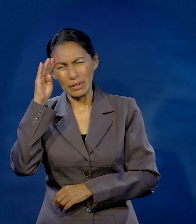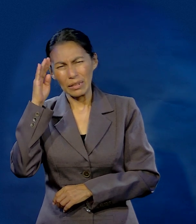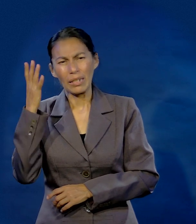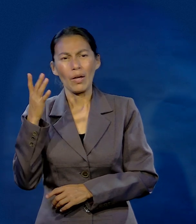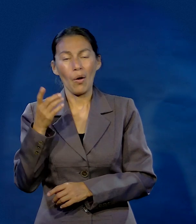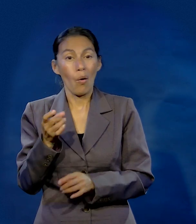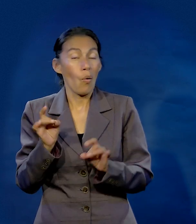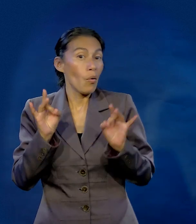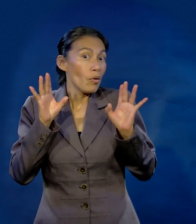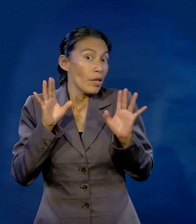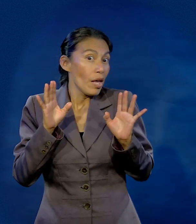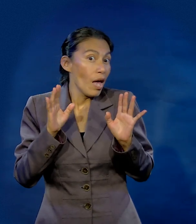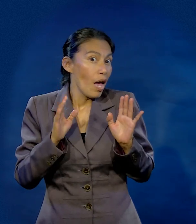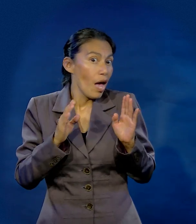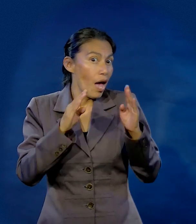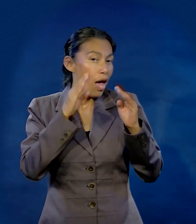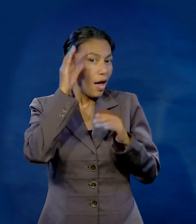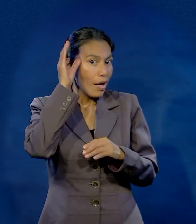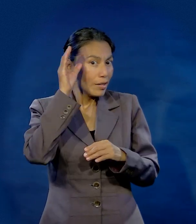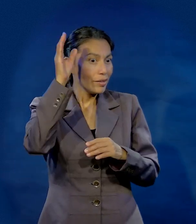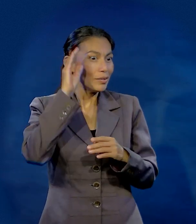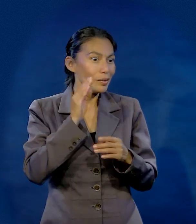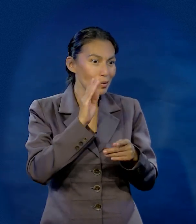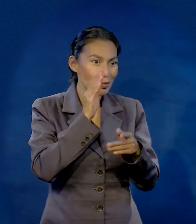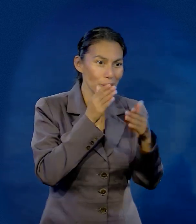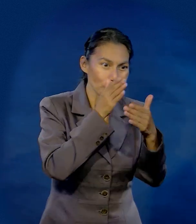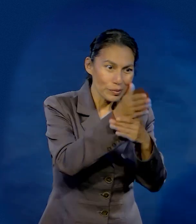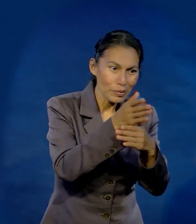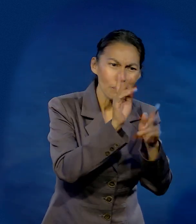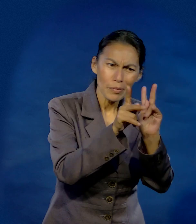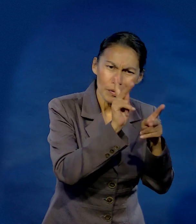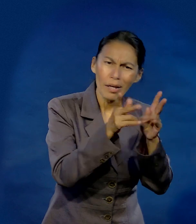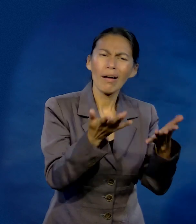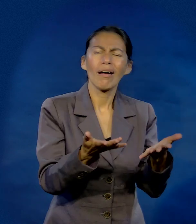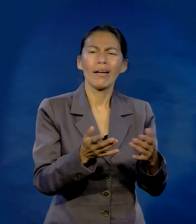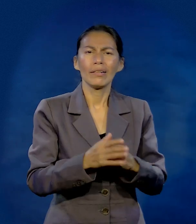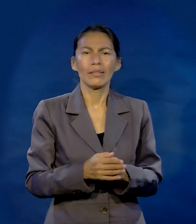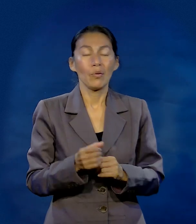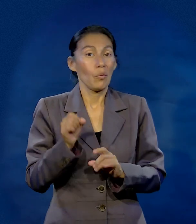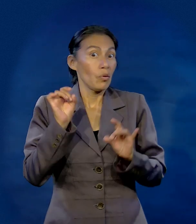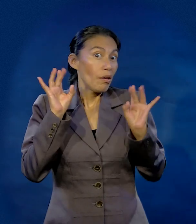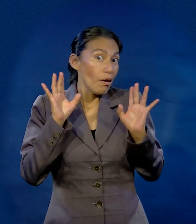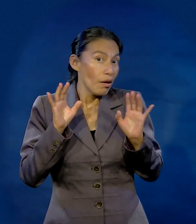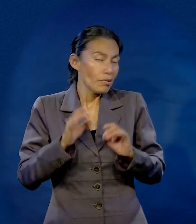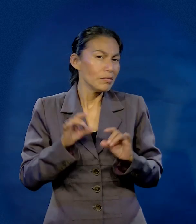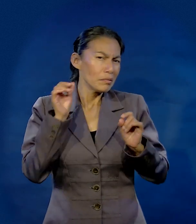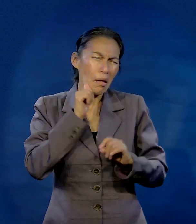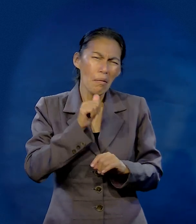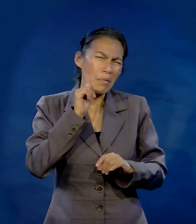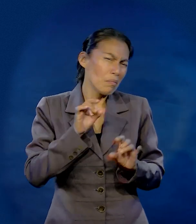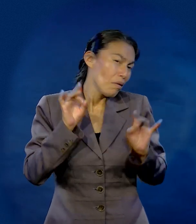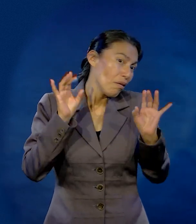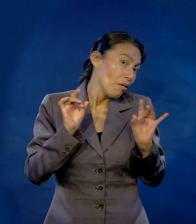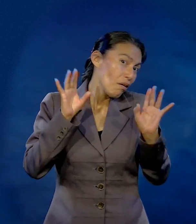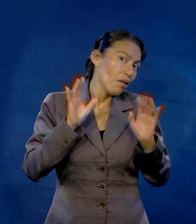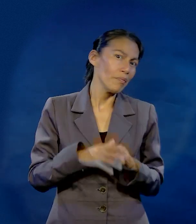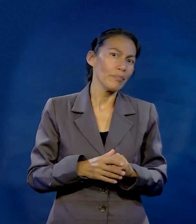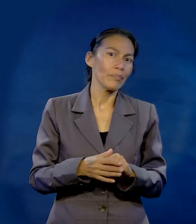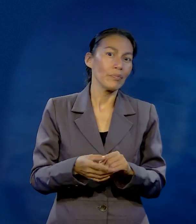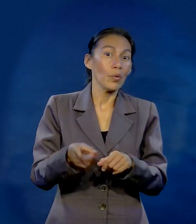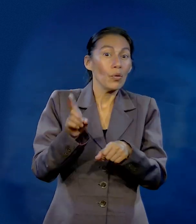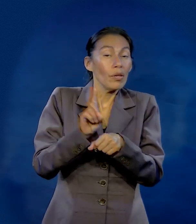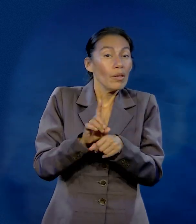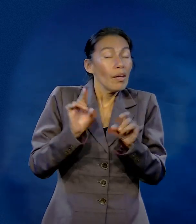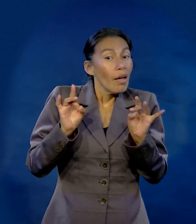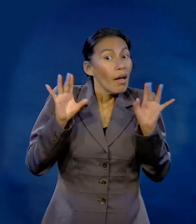muy educado al saludar un hombre adulto Buenos días vecino me decía y